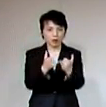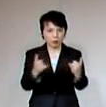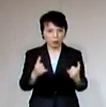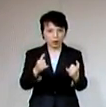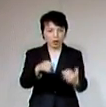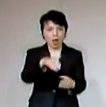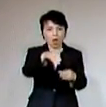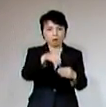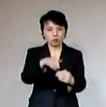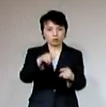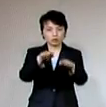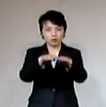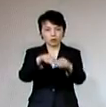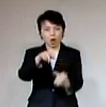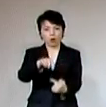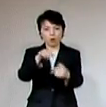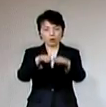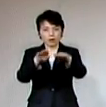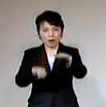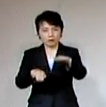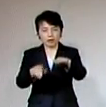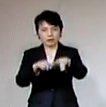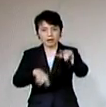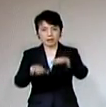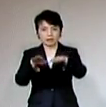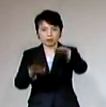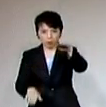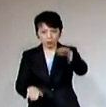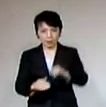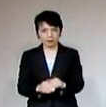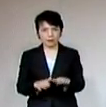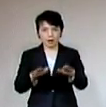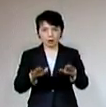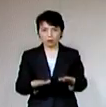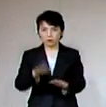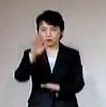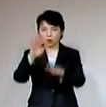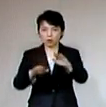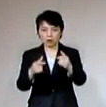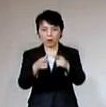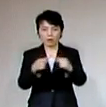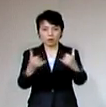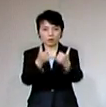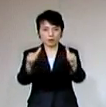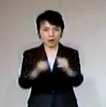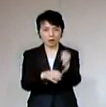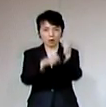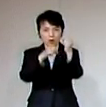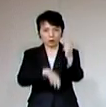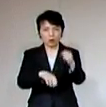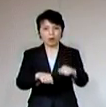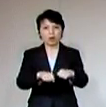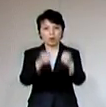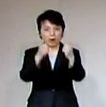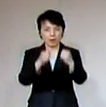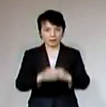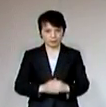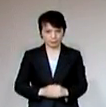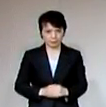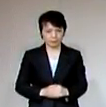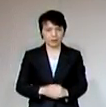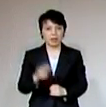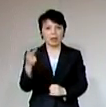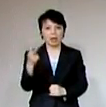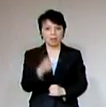雇用の格差がどんどん広がるばかりです。これでは日本社会の根本が揺らいでしまいます。